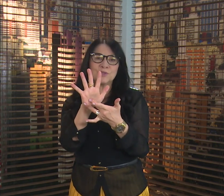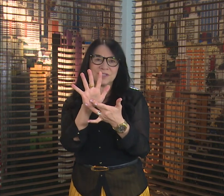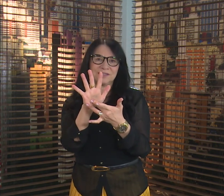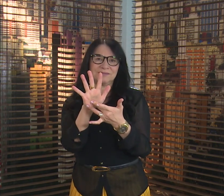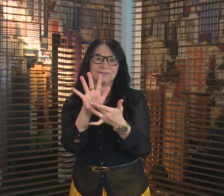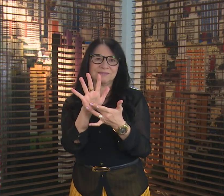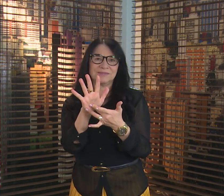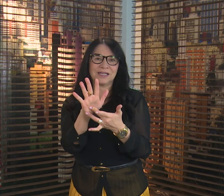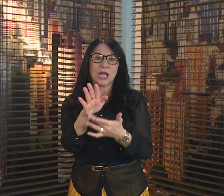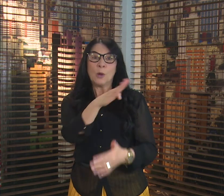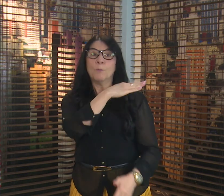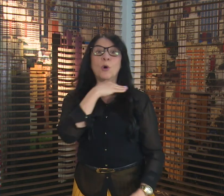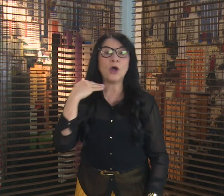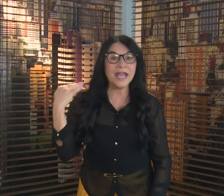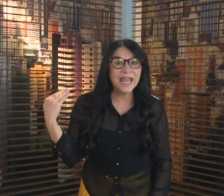Jesus. Morrer